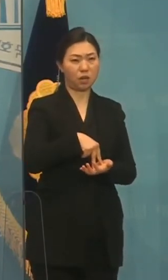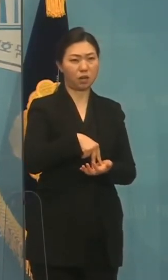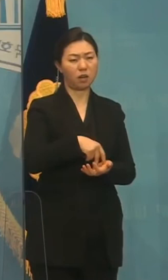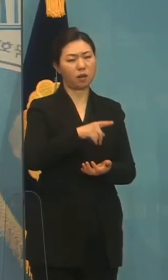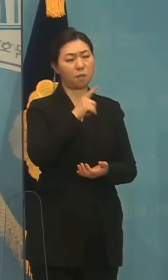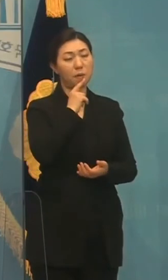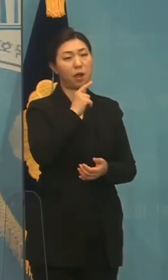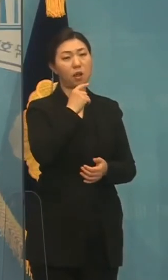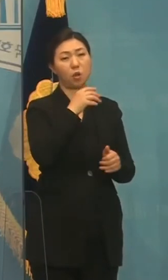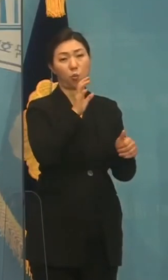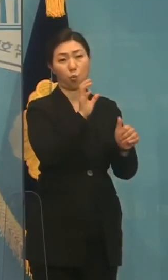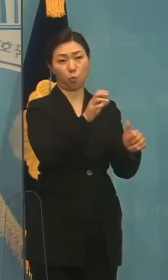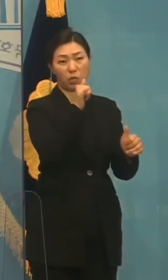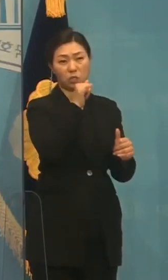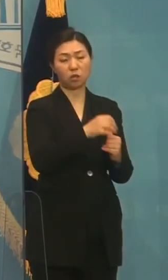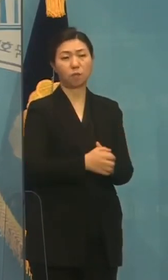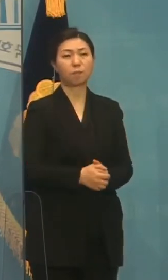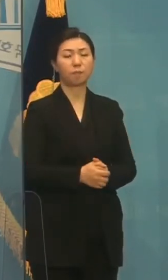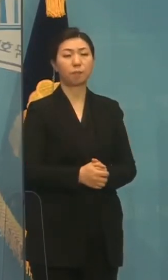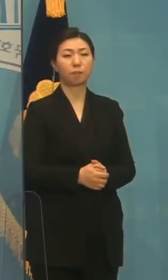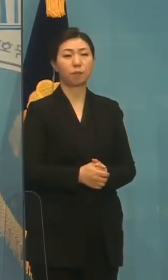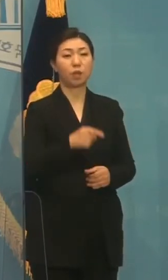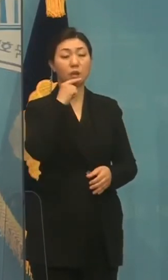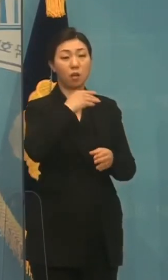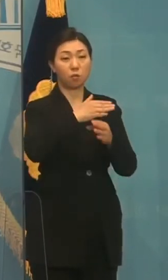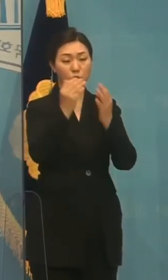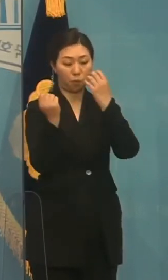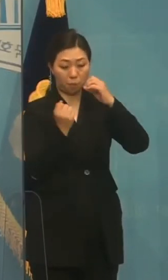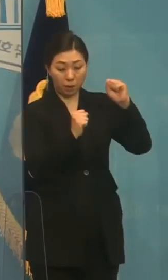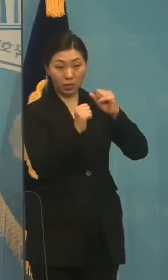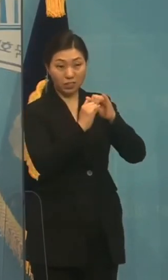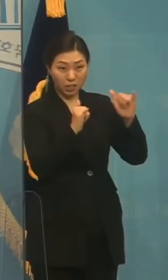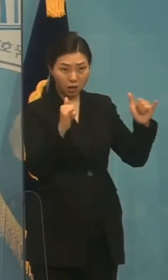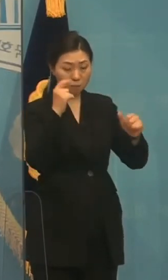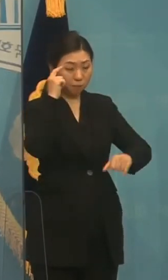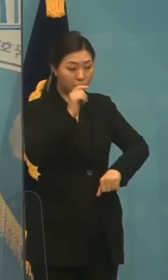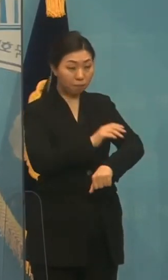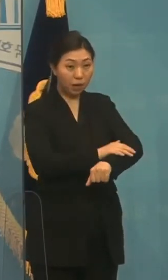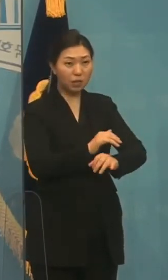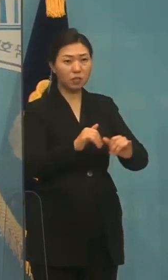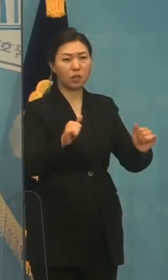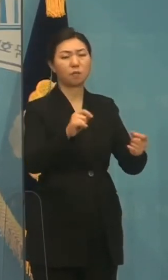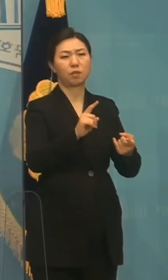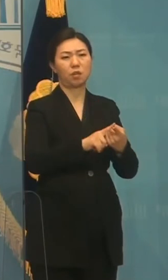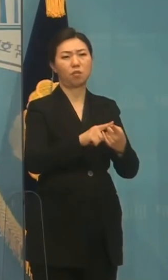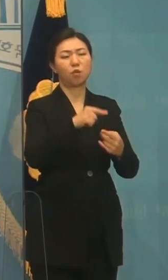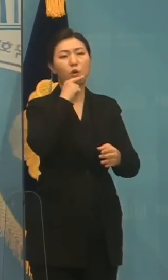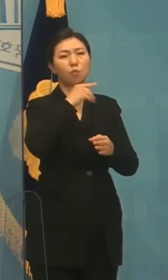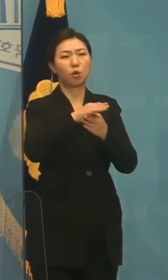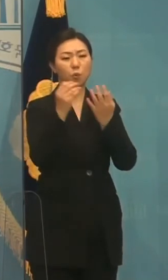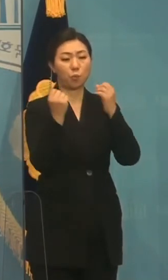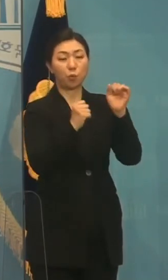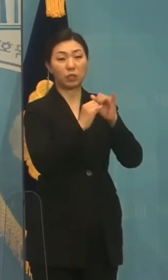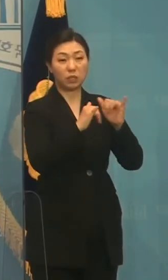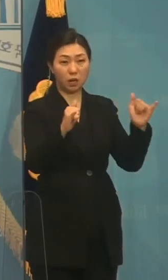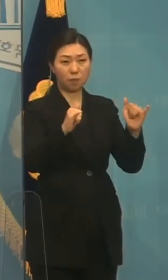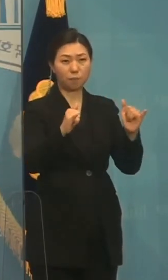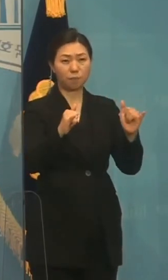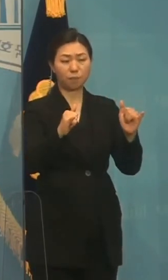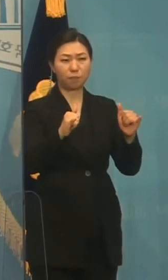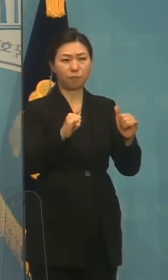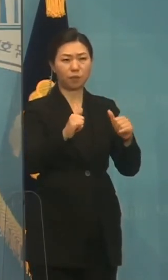있습니다. 엘리트 탈북민에 대한 홀대는 결국 잠재적으로 탈북을 시도하려는 북한 주민의